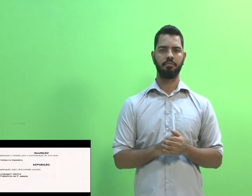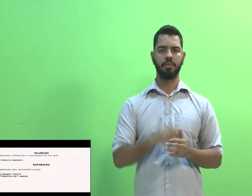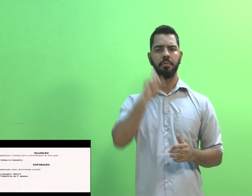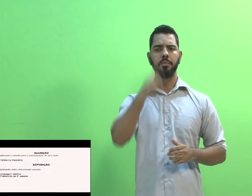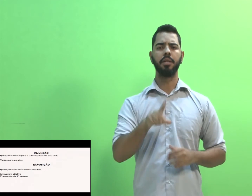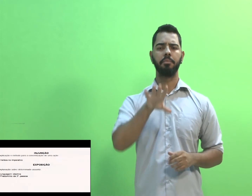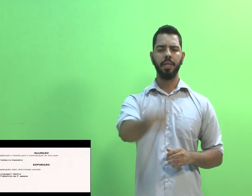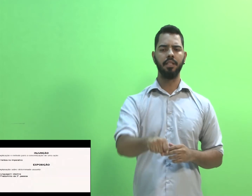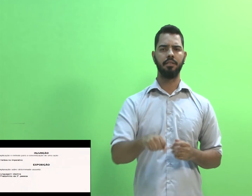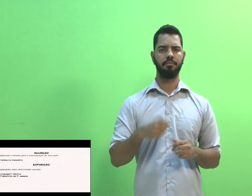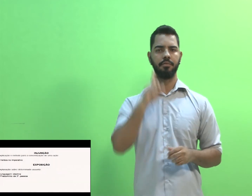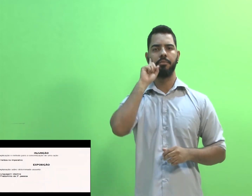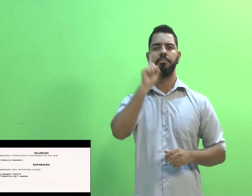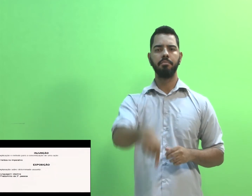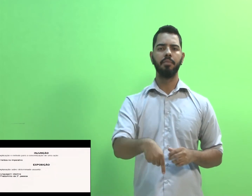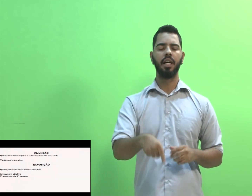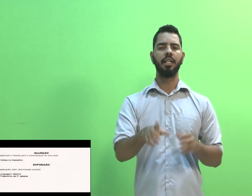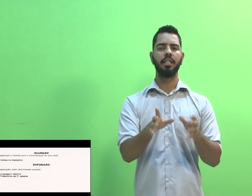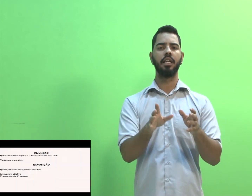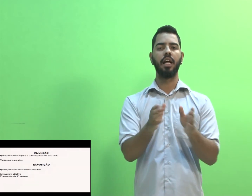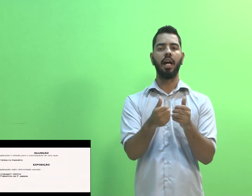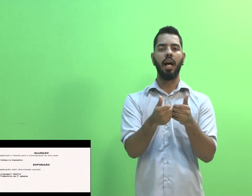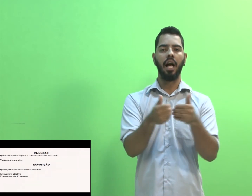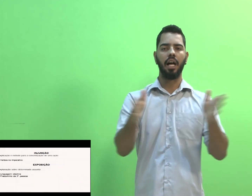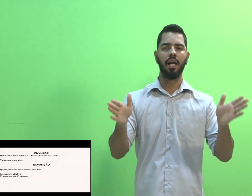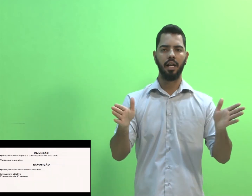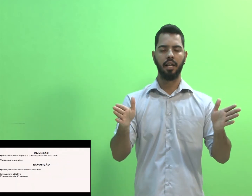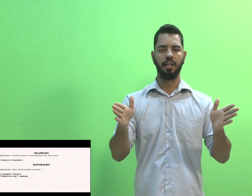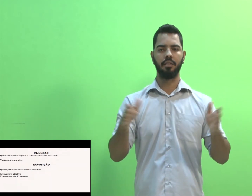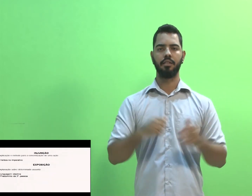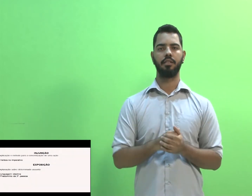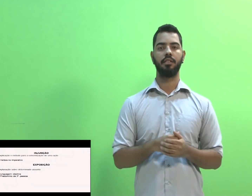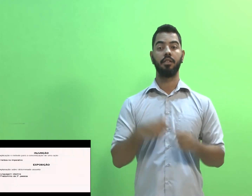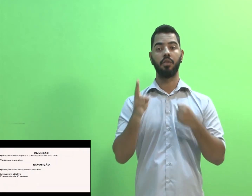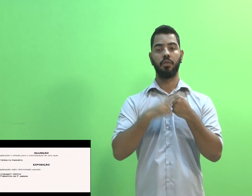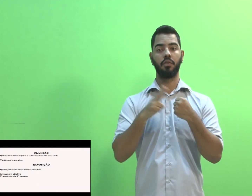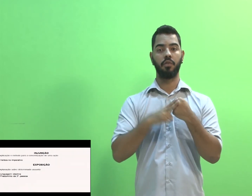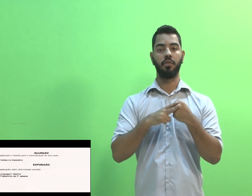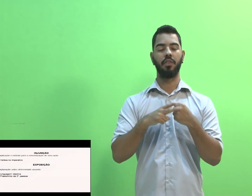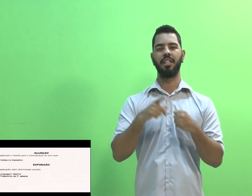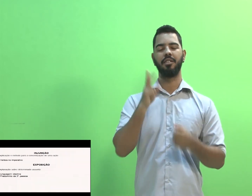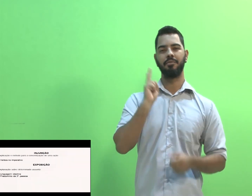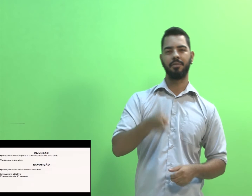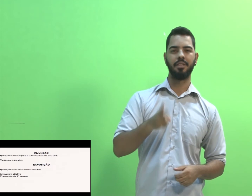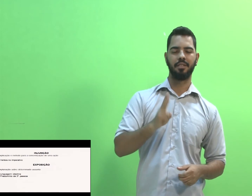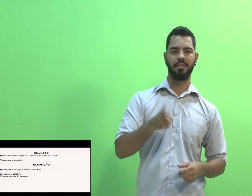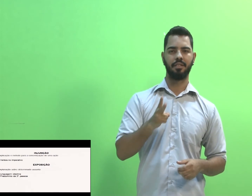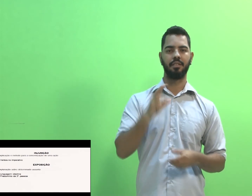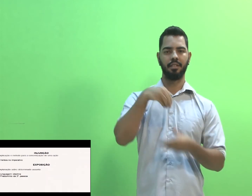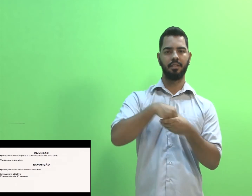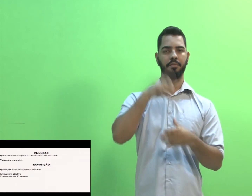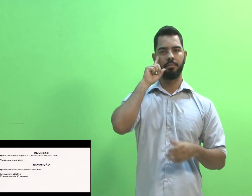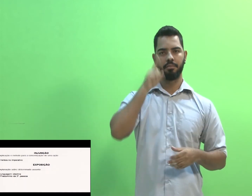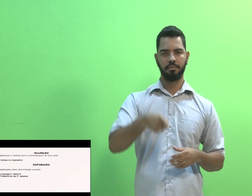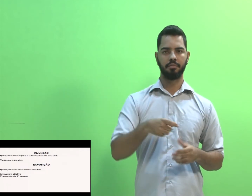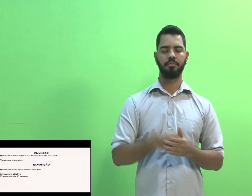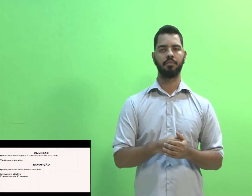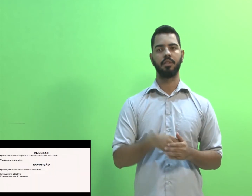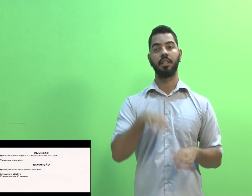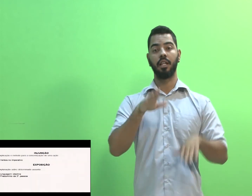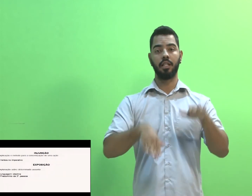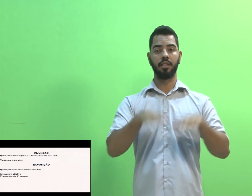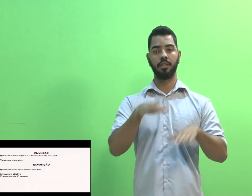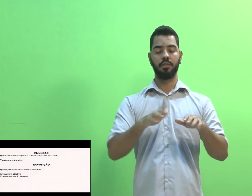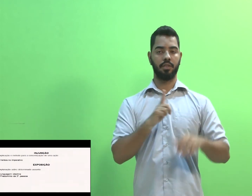eles são mais facilmente encontrados em manuais de instrução, em receitas, por exemplo. E por fim,